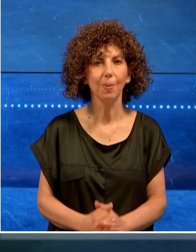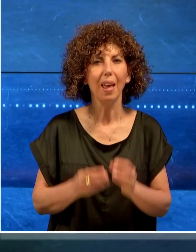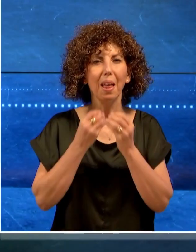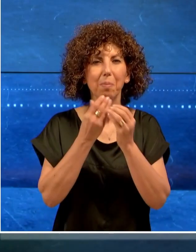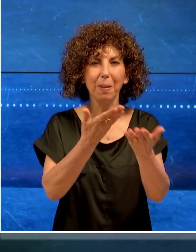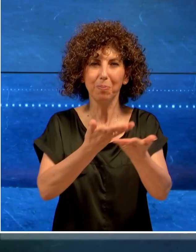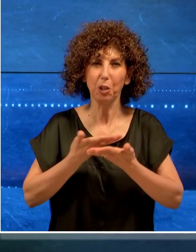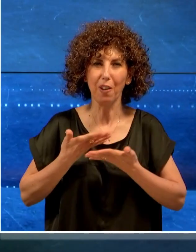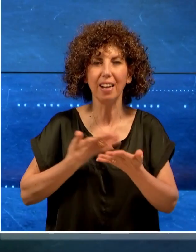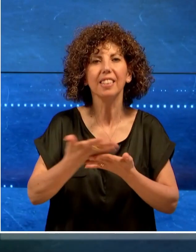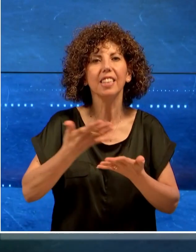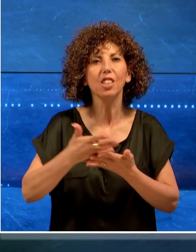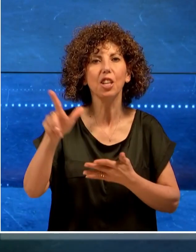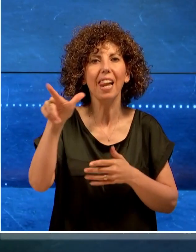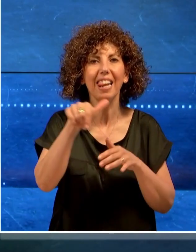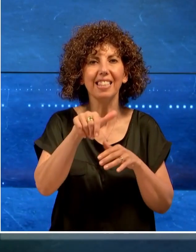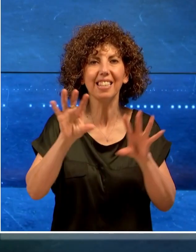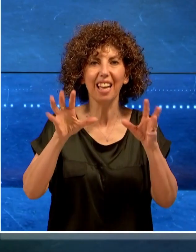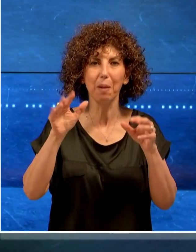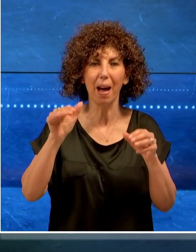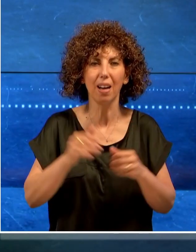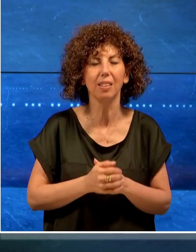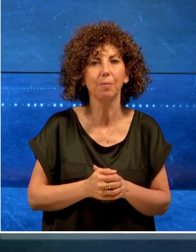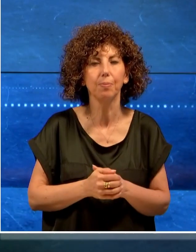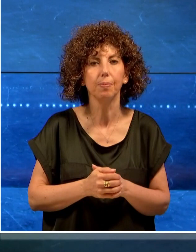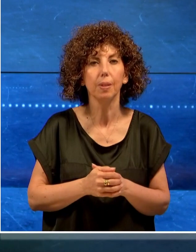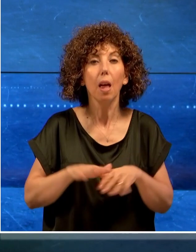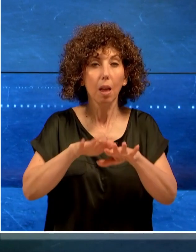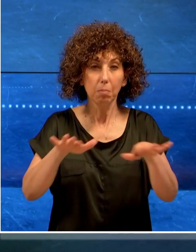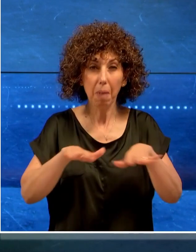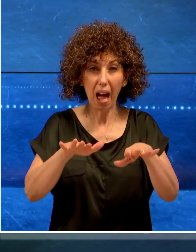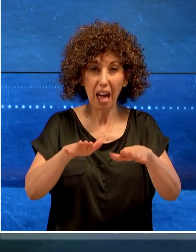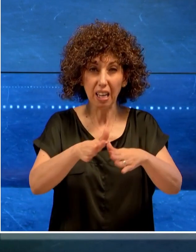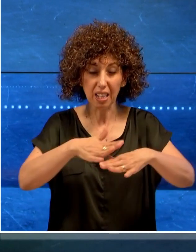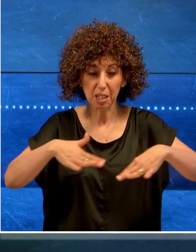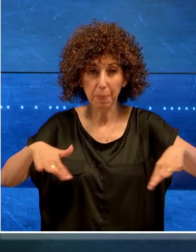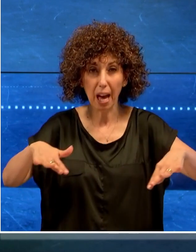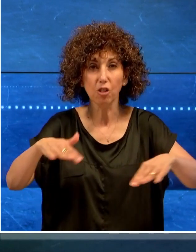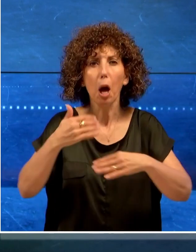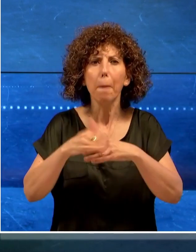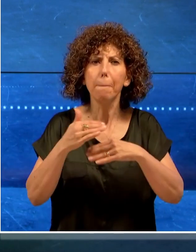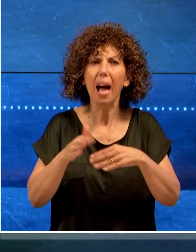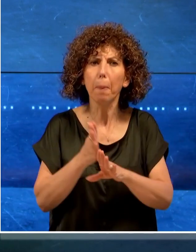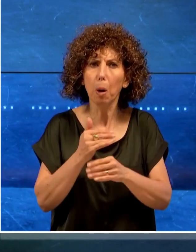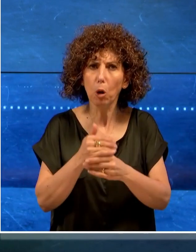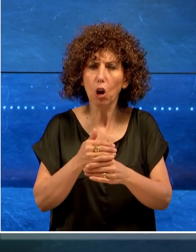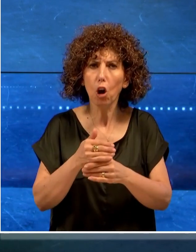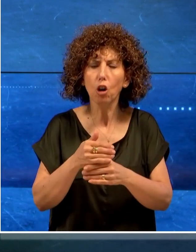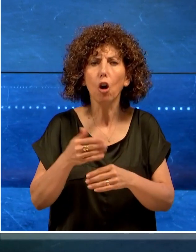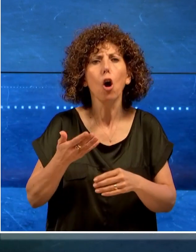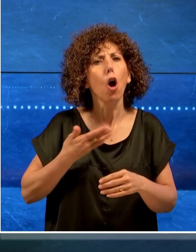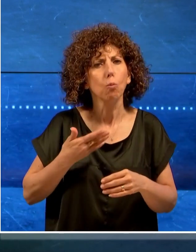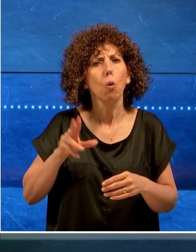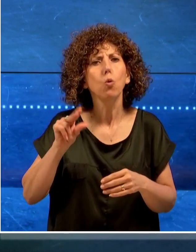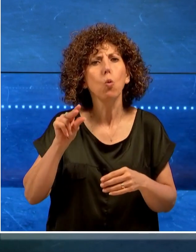Bentrovati con il TG list di telebari sulla spiaggia di pane e pomodoro saranno installate nuove cassette